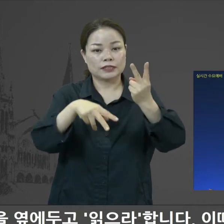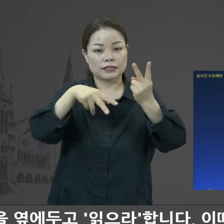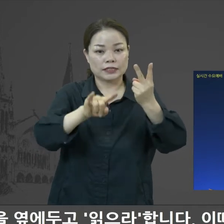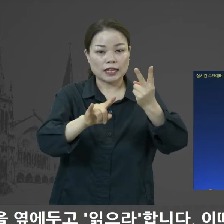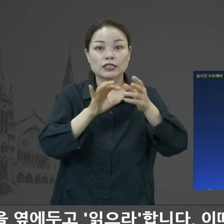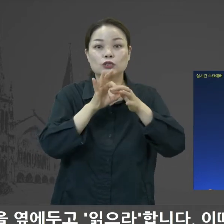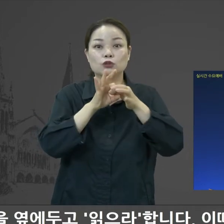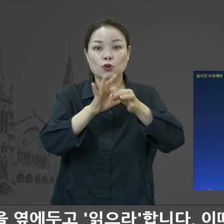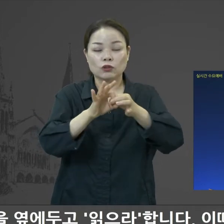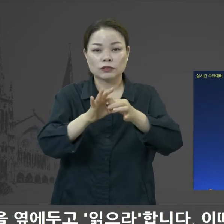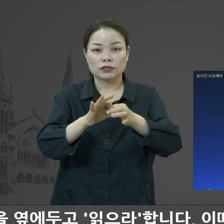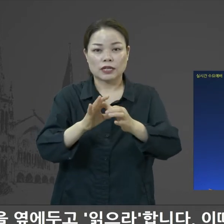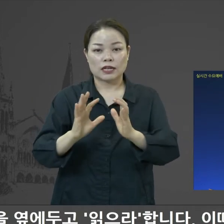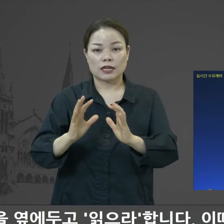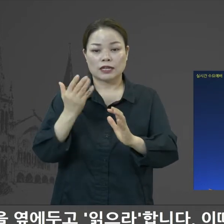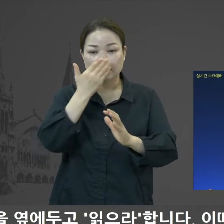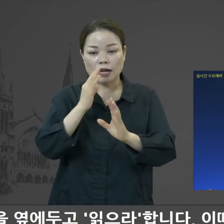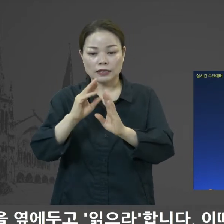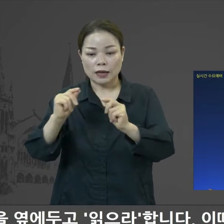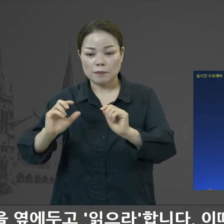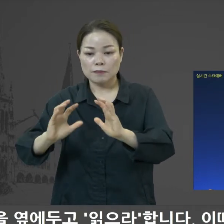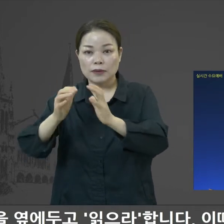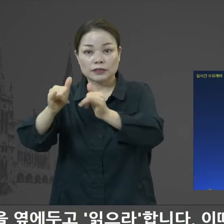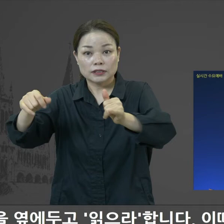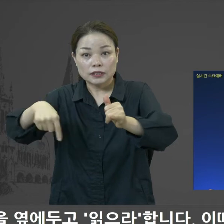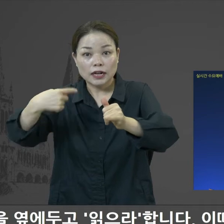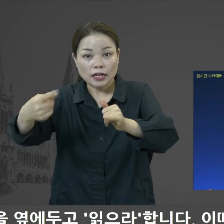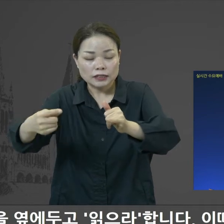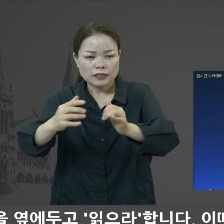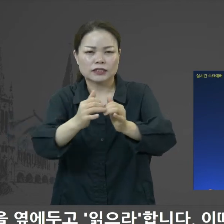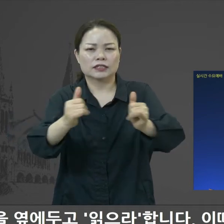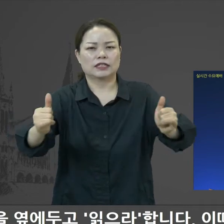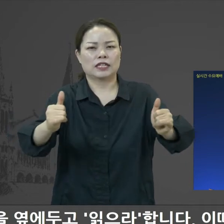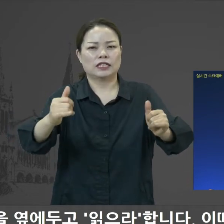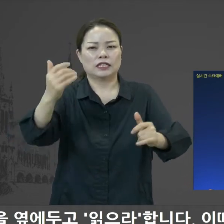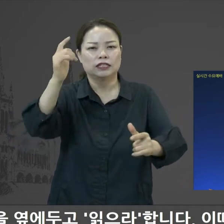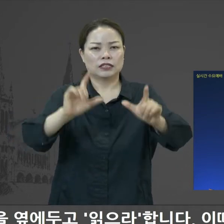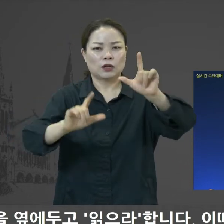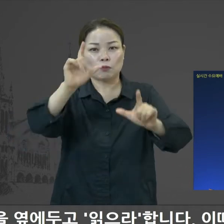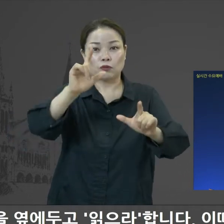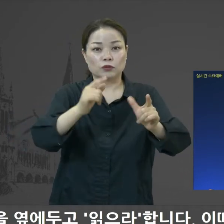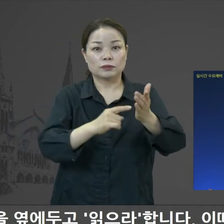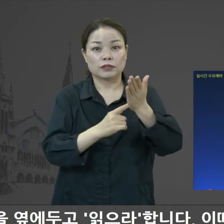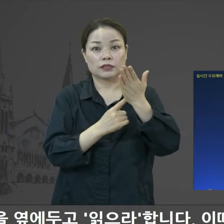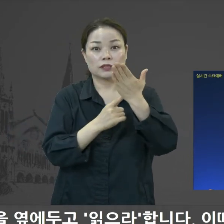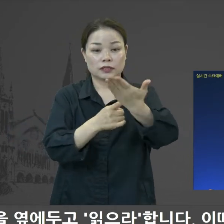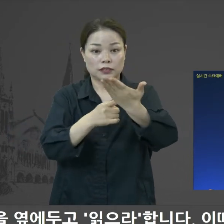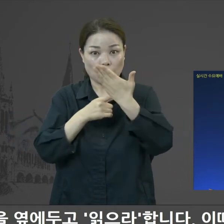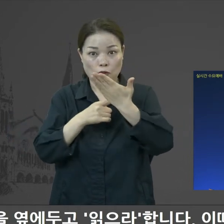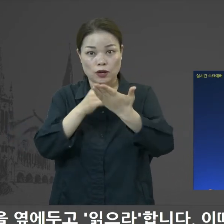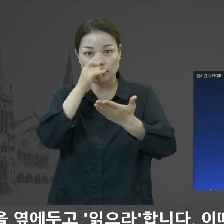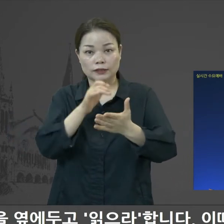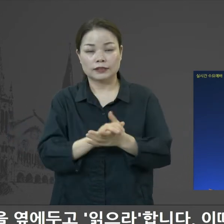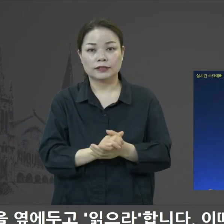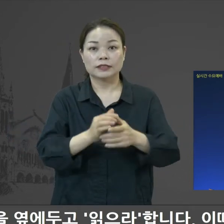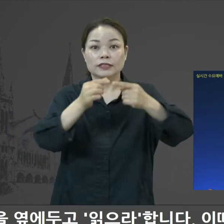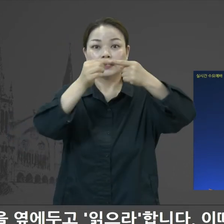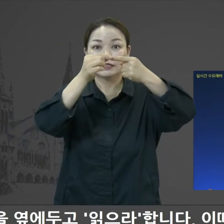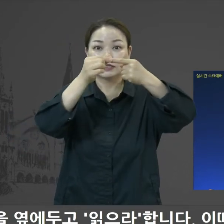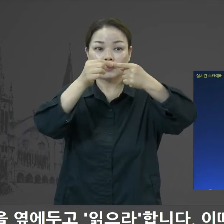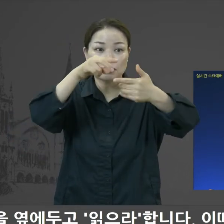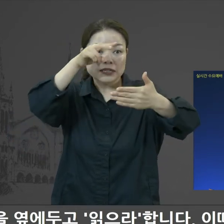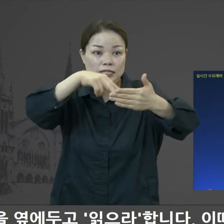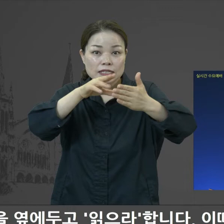땅에 들어가는 백성들에게 이러이러한 현상이 일어나야 한다라고 알려주고 있습니다. 첫 번째 말씀 읽을